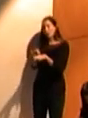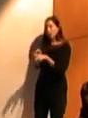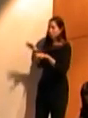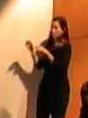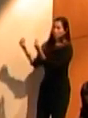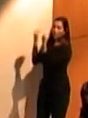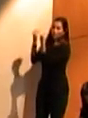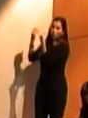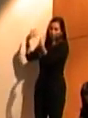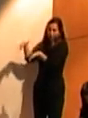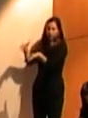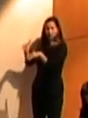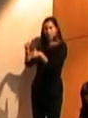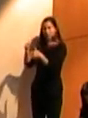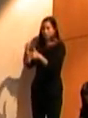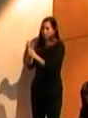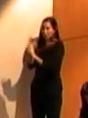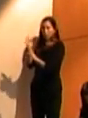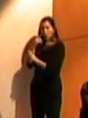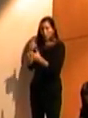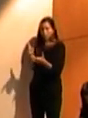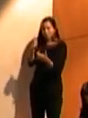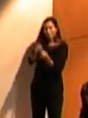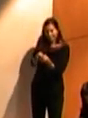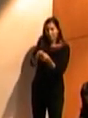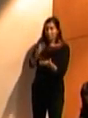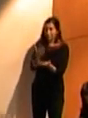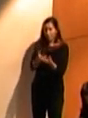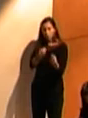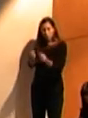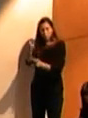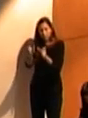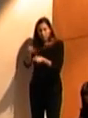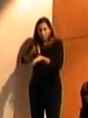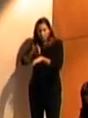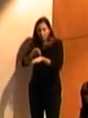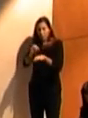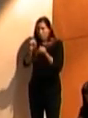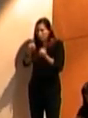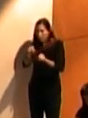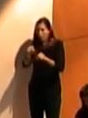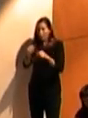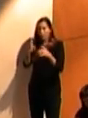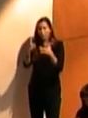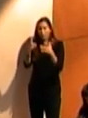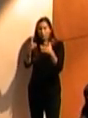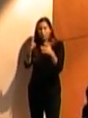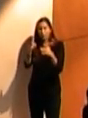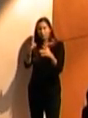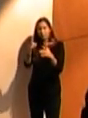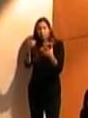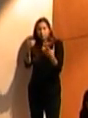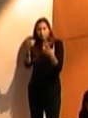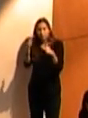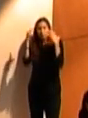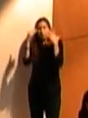dans ce genre d'espace et qui permet de travailler beaucoup de choses, mais et pas que sur du public en situation de handicap, mais aussi sur les personnes âgées,